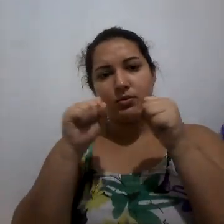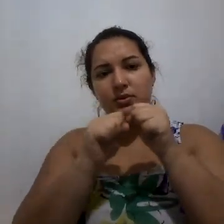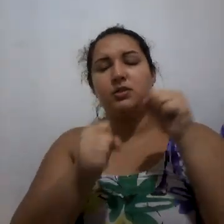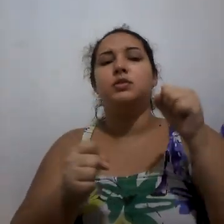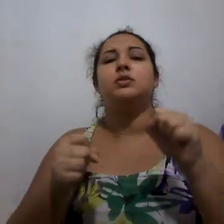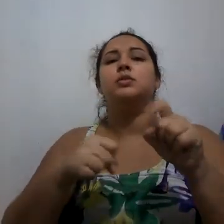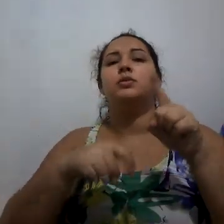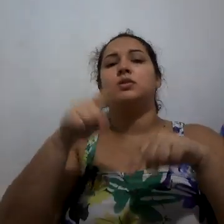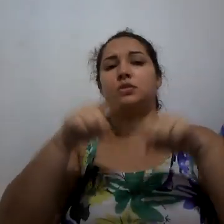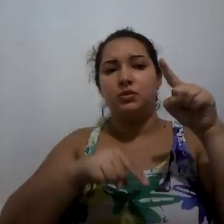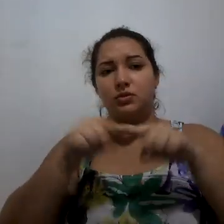analisando esse material,